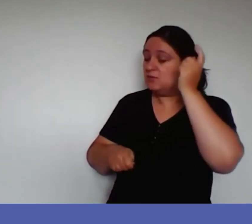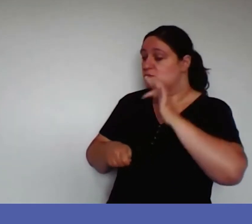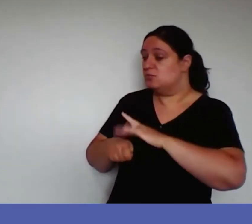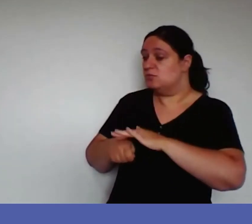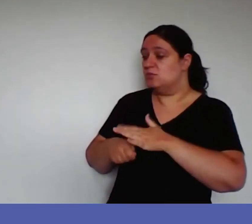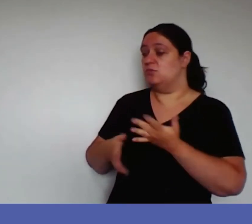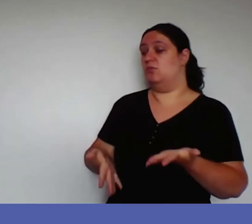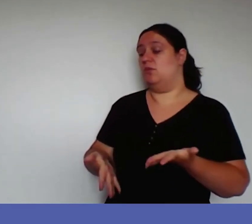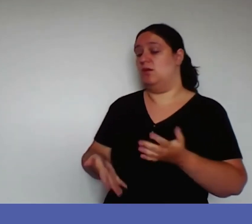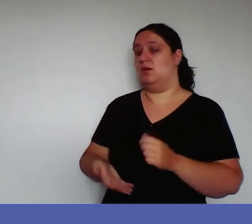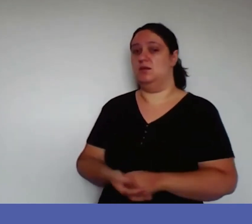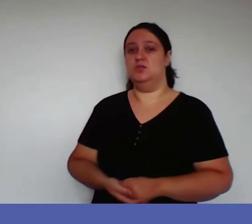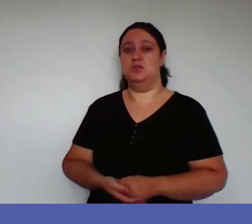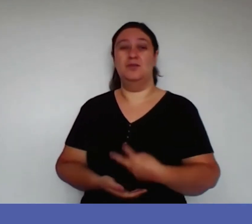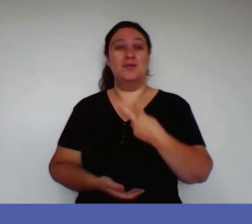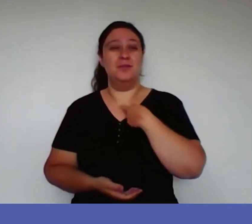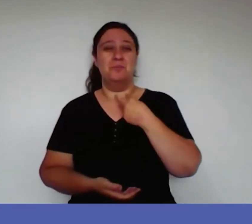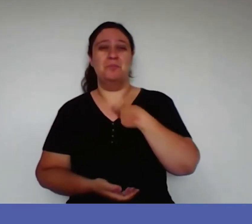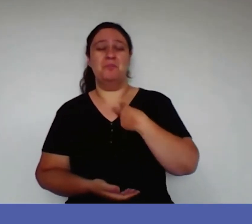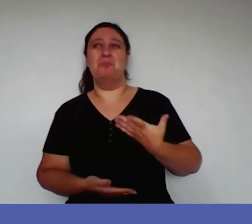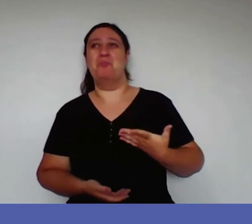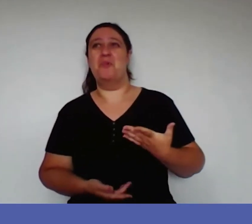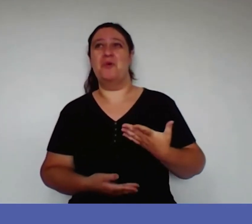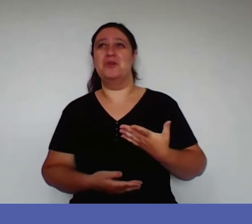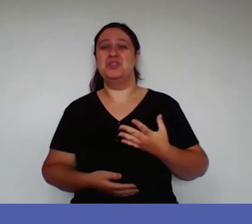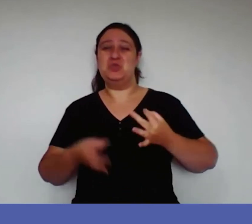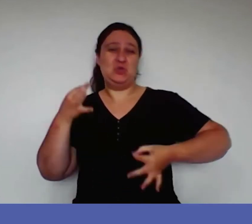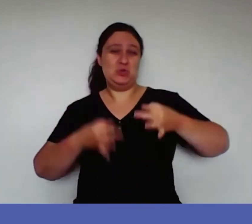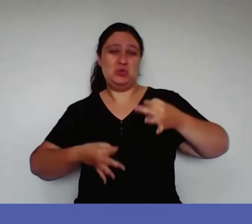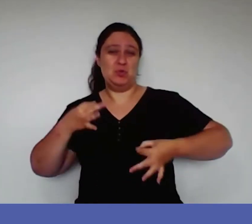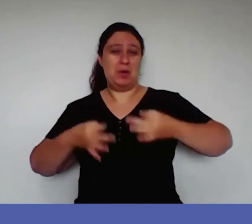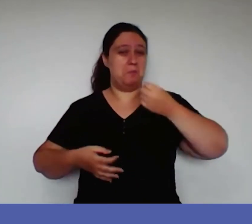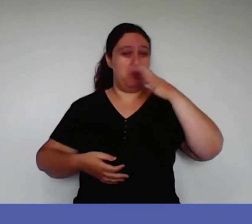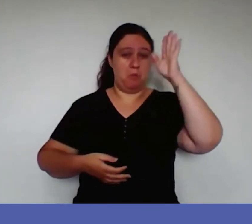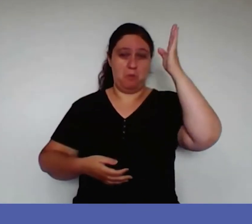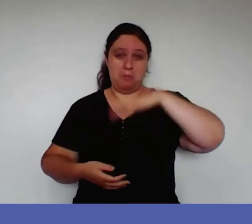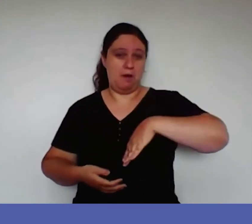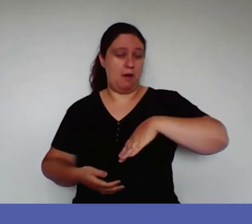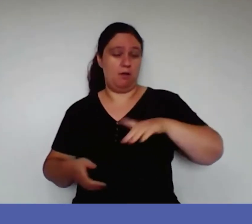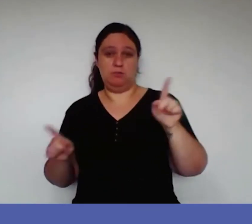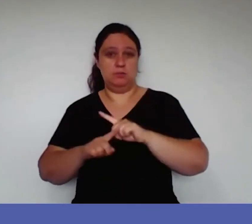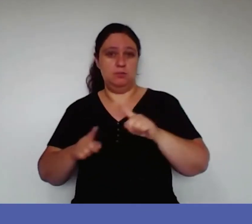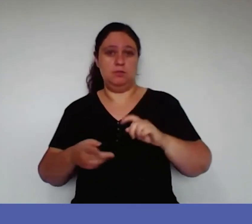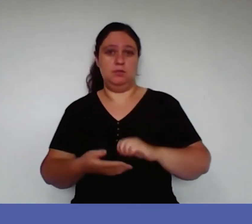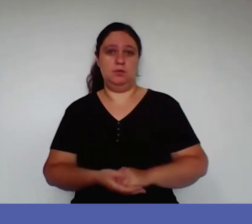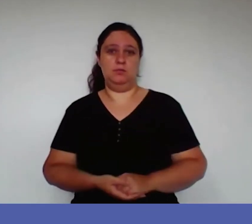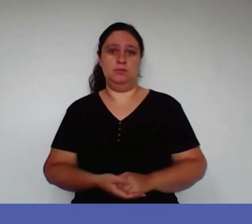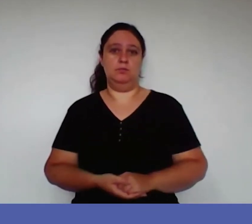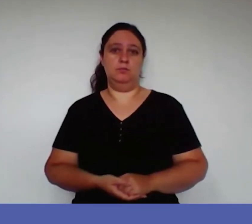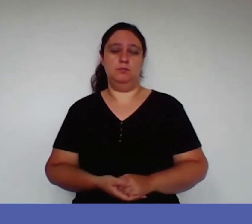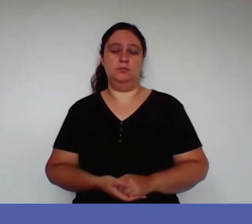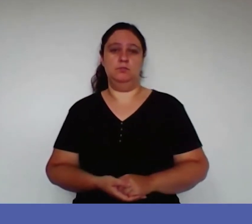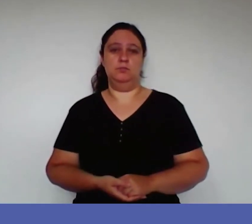seu conceito de que é bom ou que é mal, tá? Deus mandou chamar bons e maus.